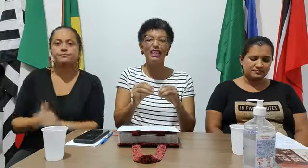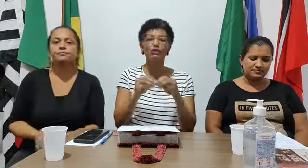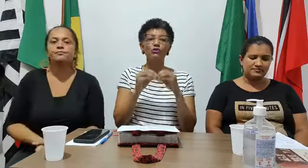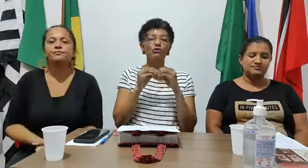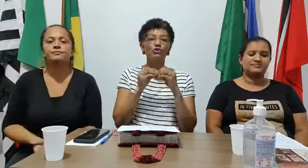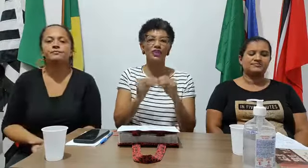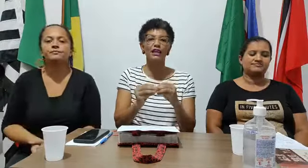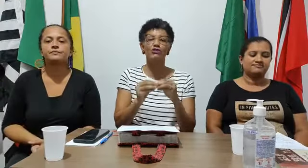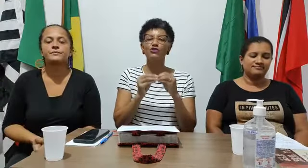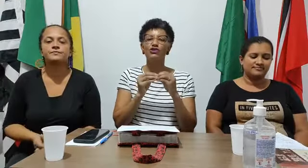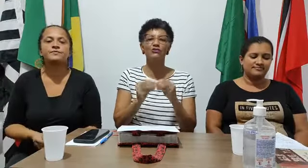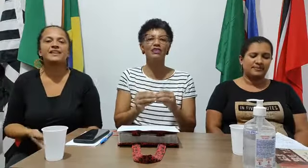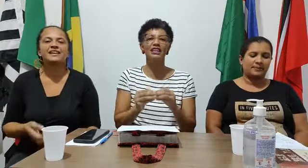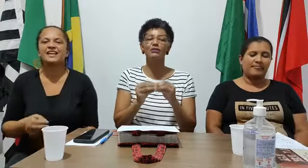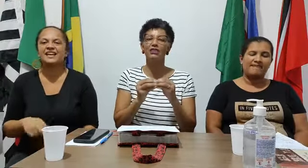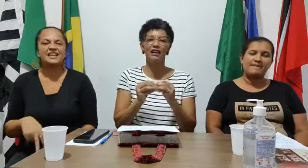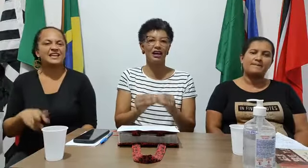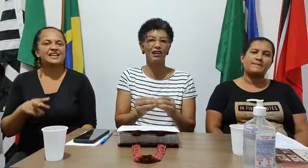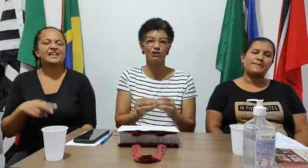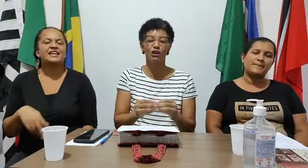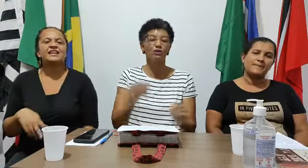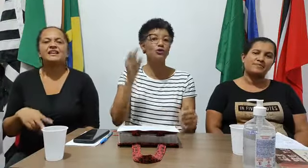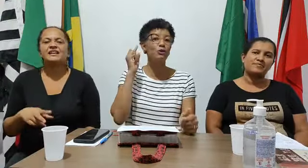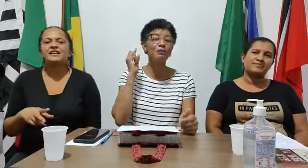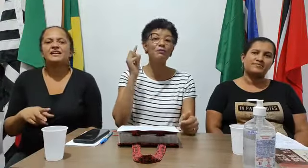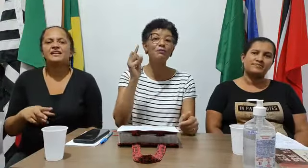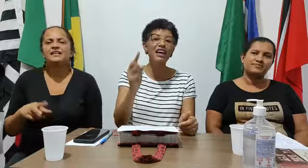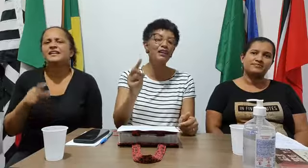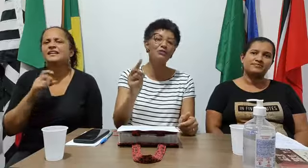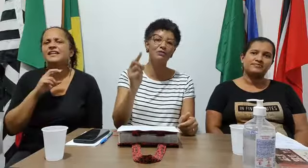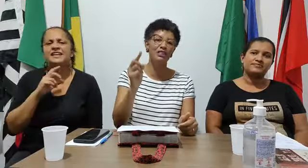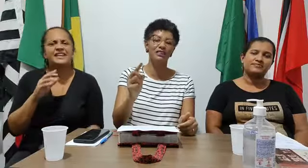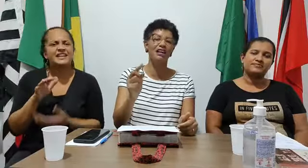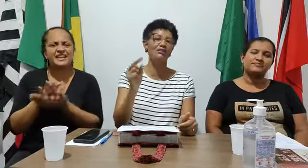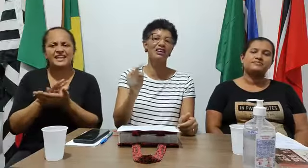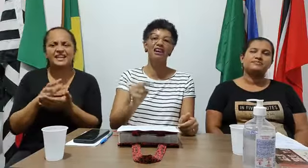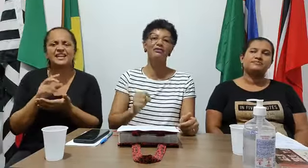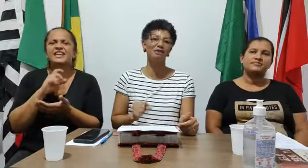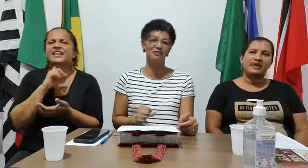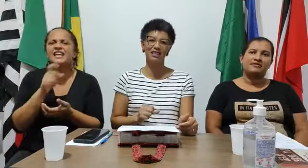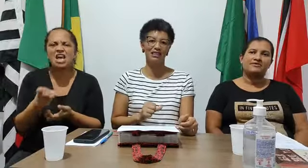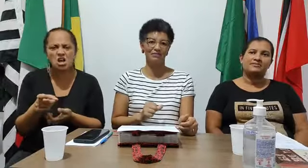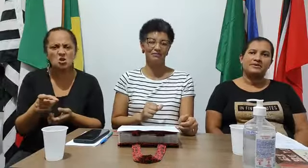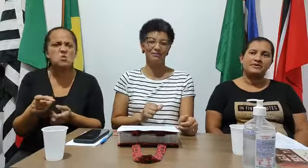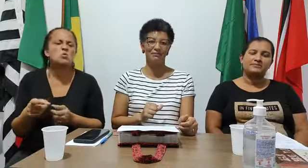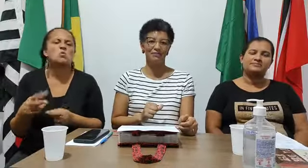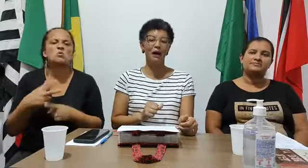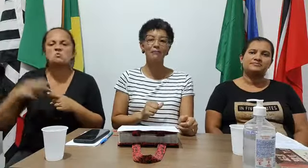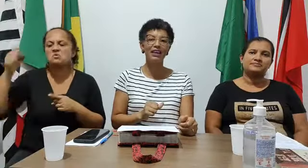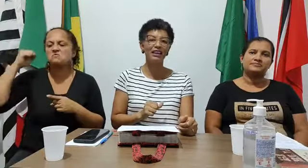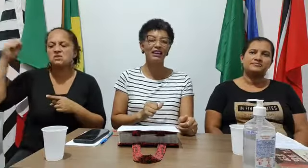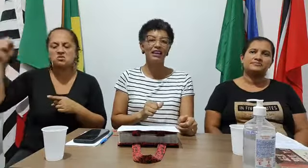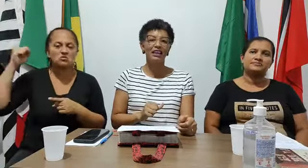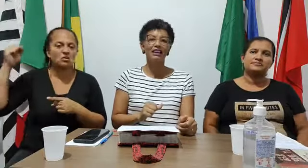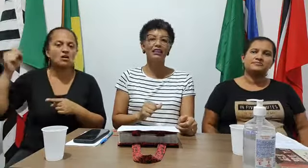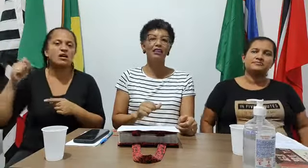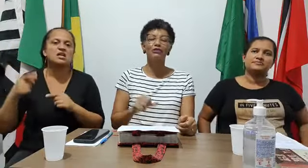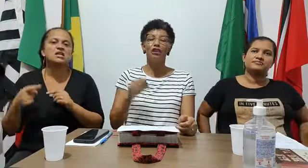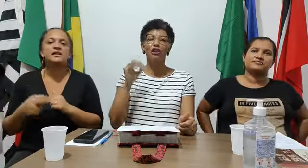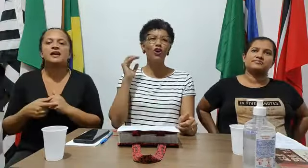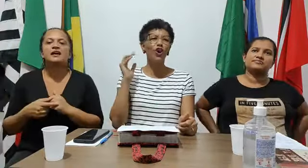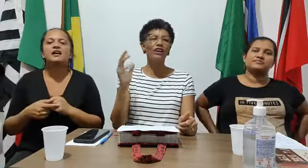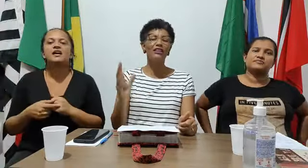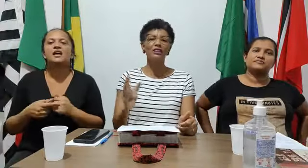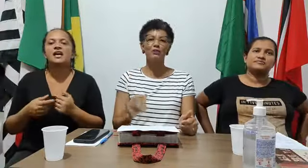sucesso justifica o fracasso do seu primeiro ministério, que é a família. Amém?